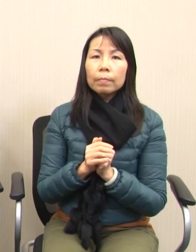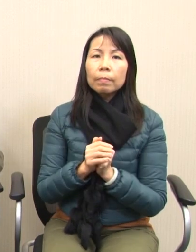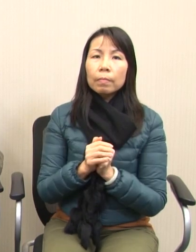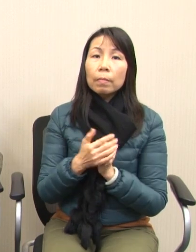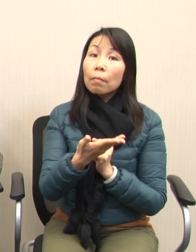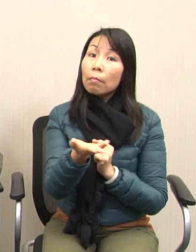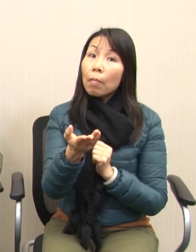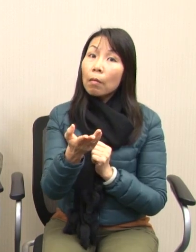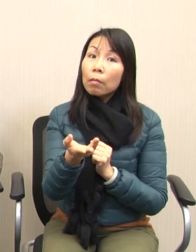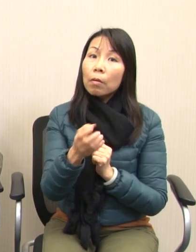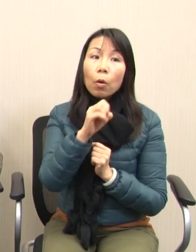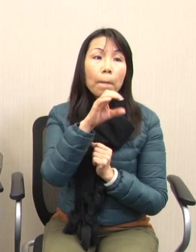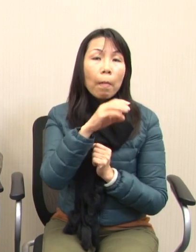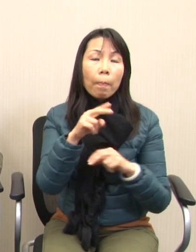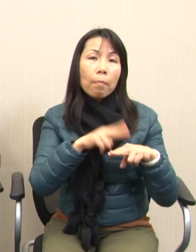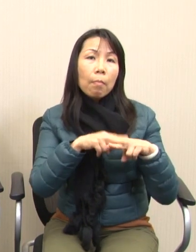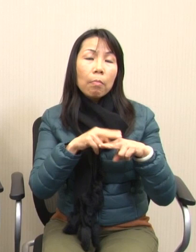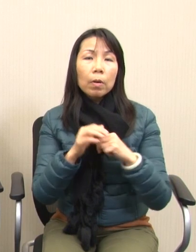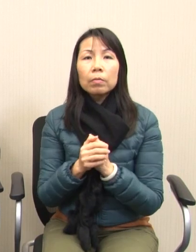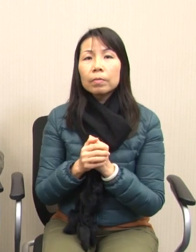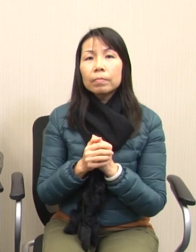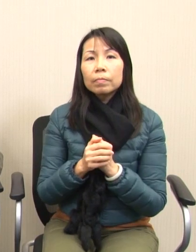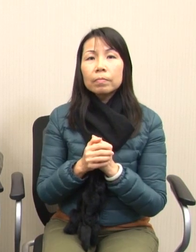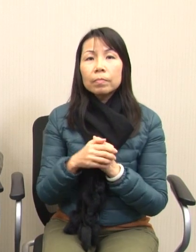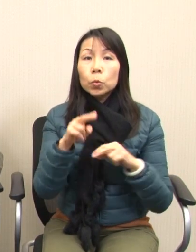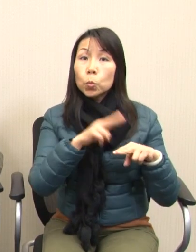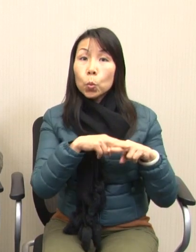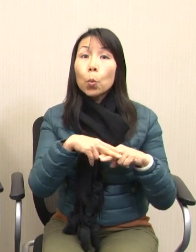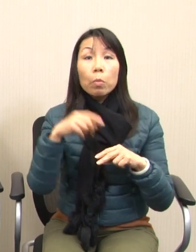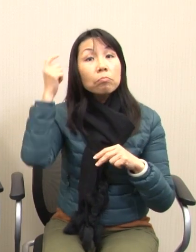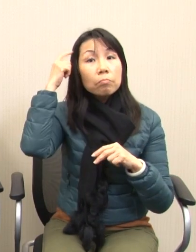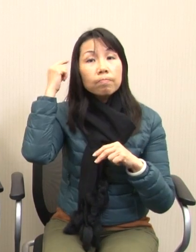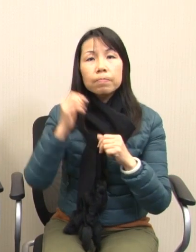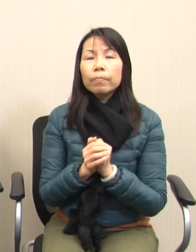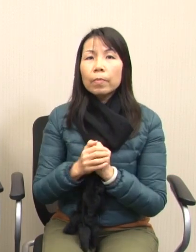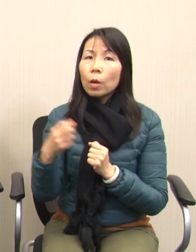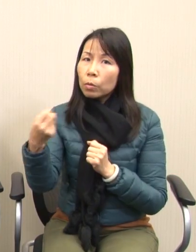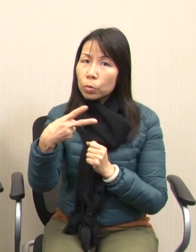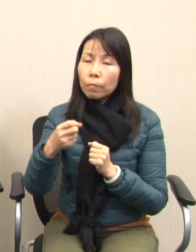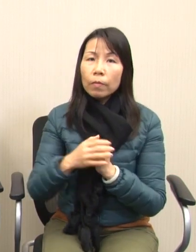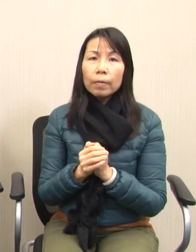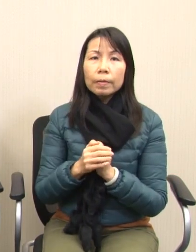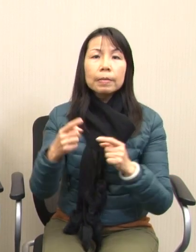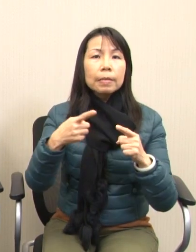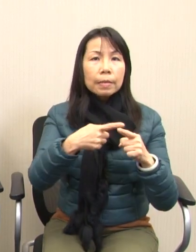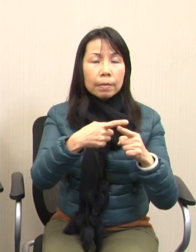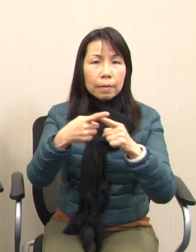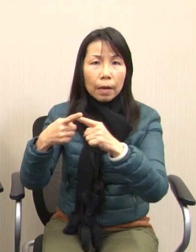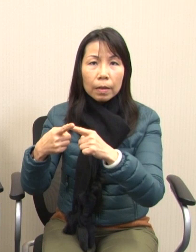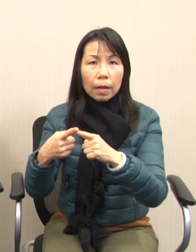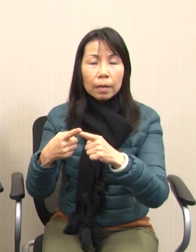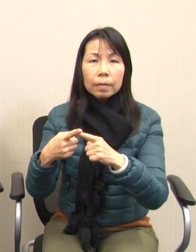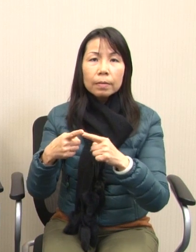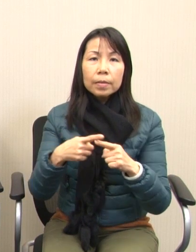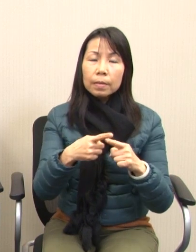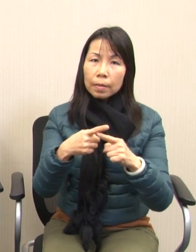你係咪中共啊？中共唔識呢樣嘢咯。我再講一次，人民。只